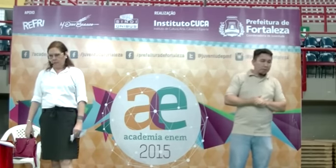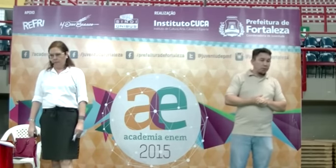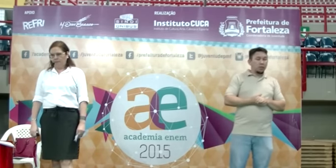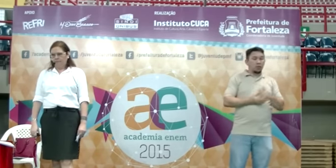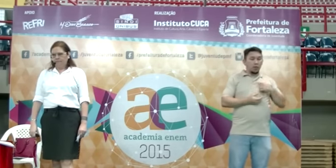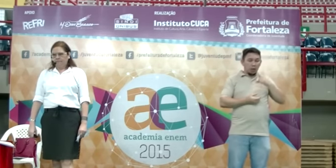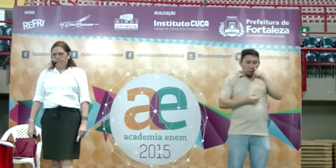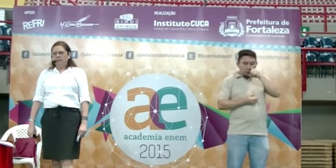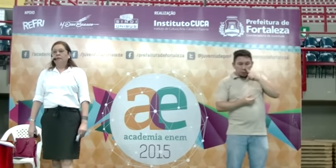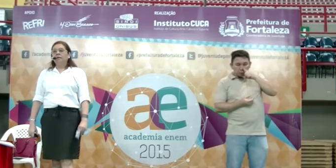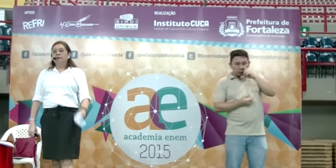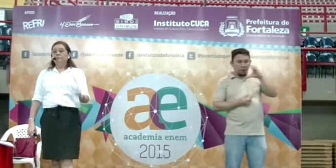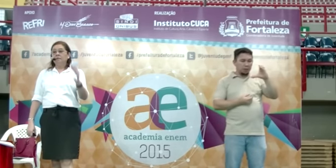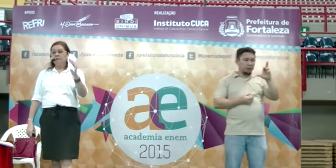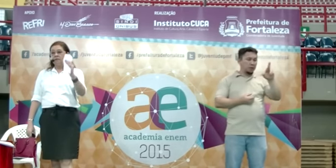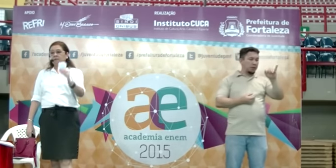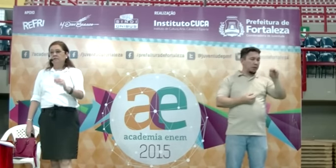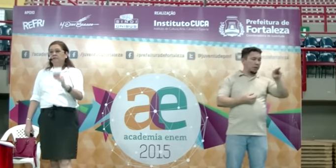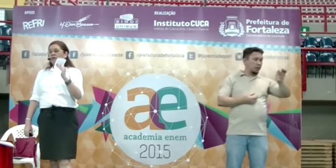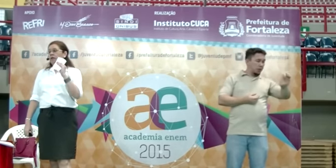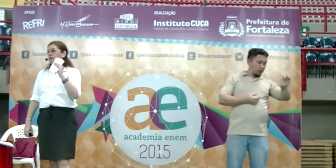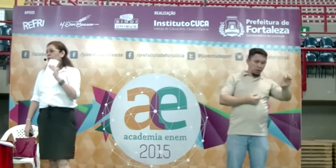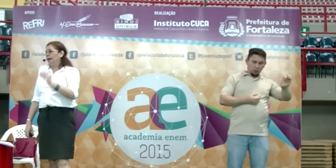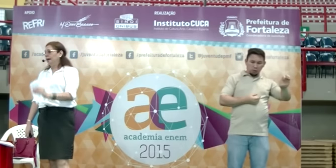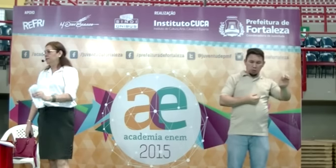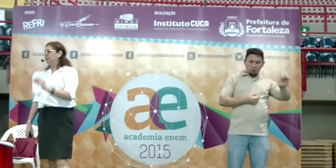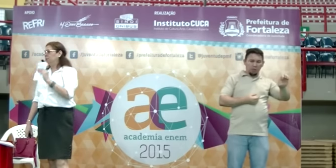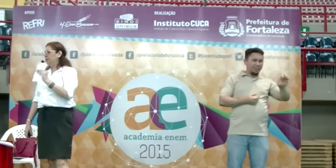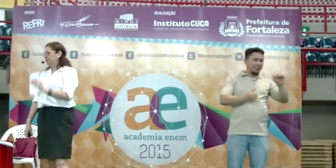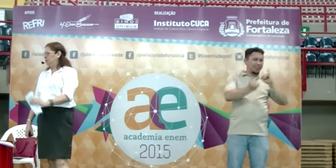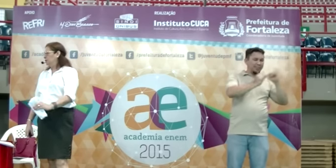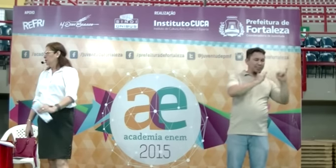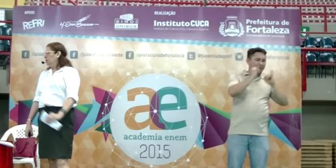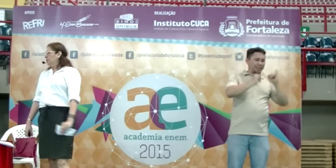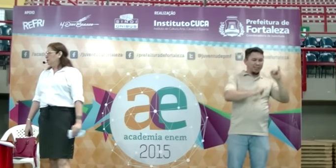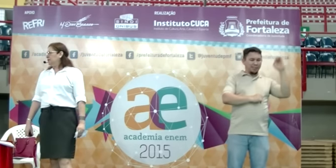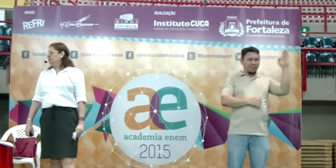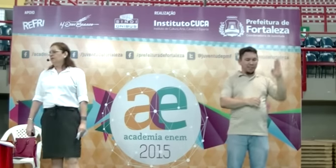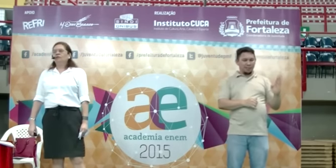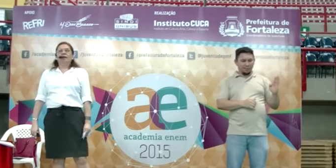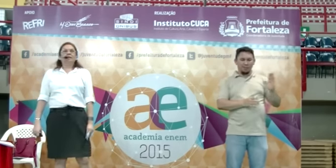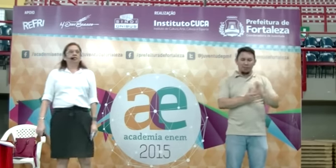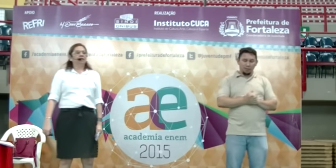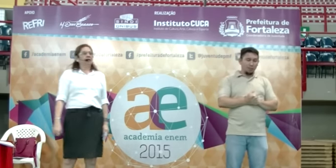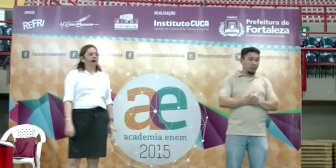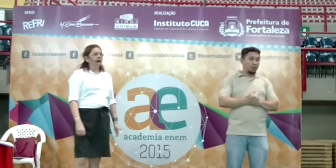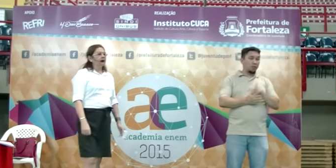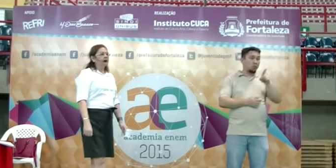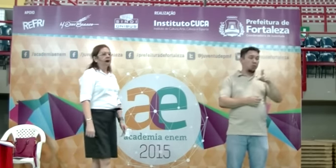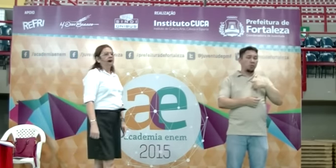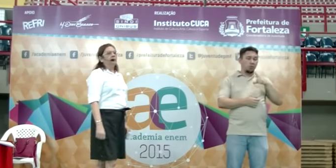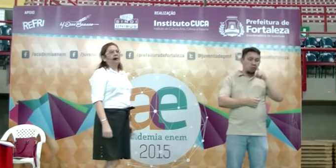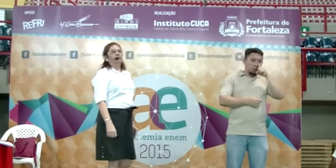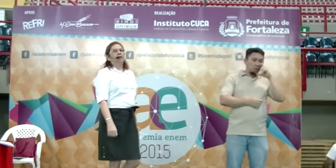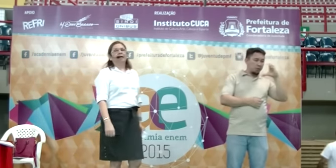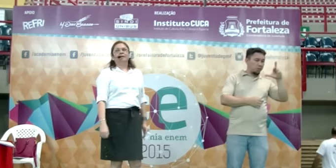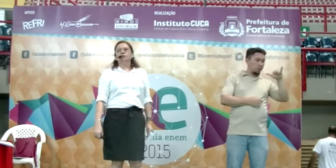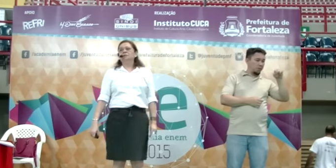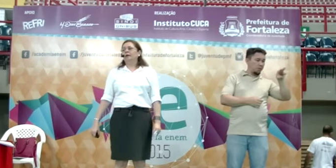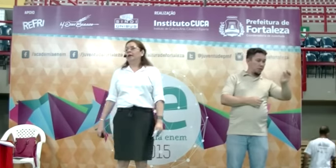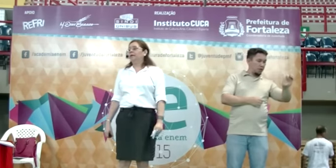no Brasil. Crimes virtuais no Brasil. Vocês vão falar de crimes que